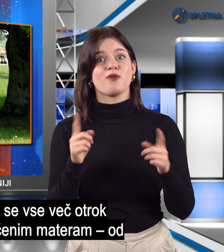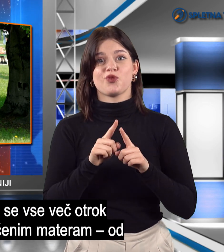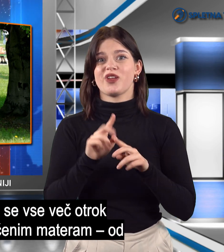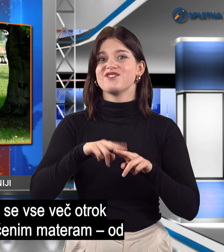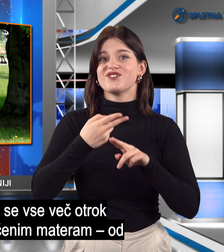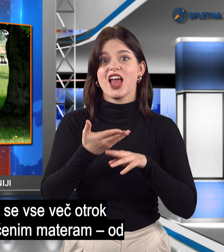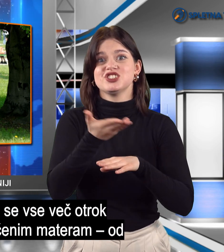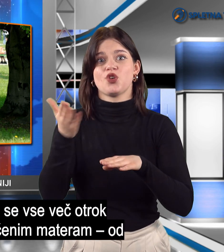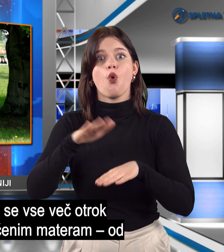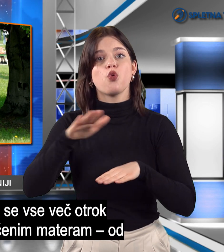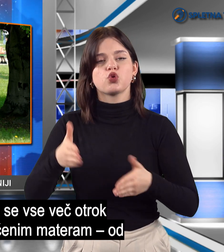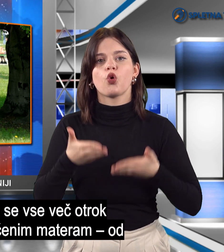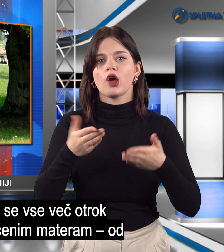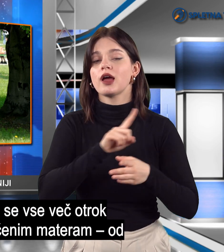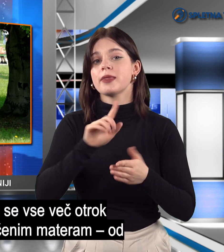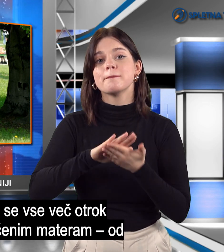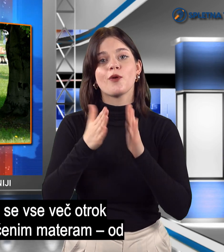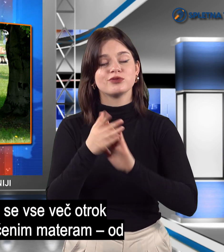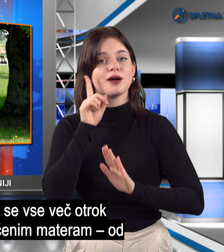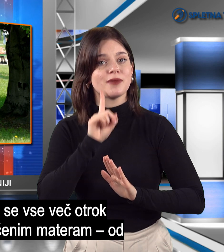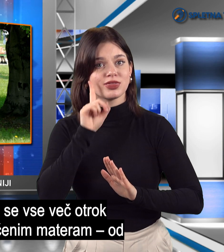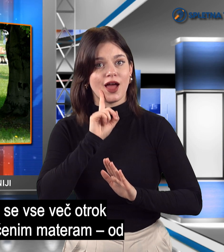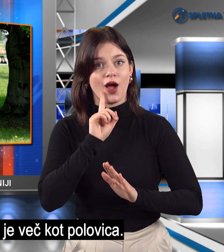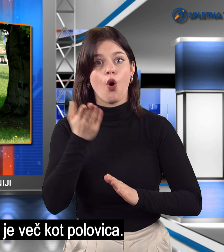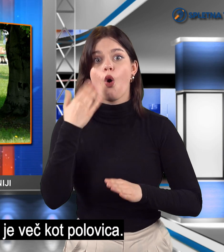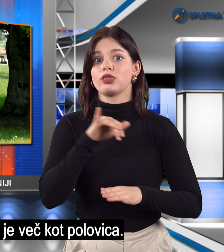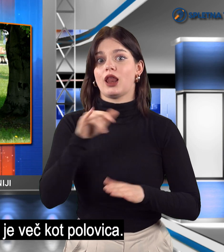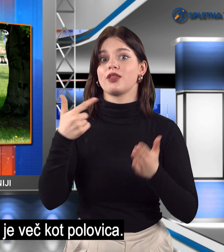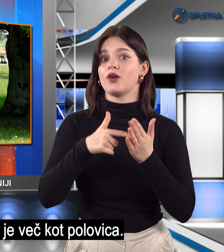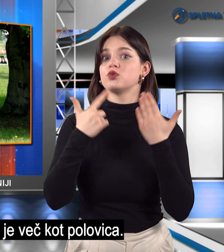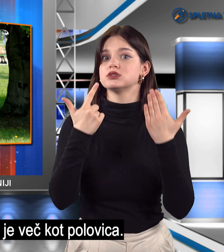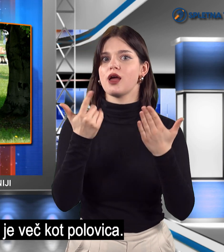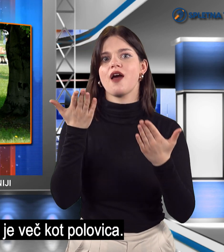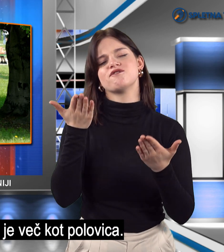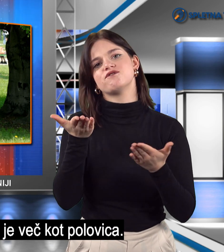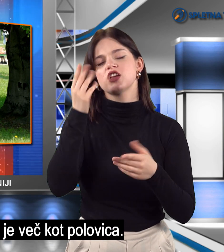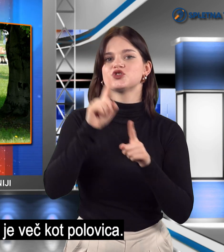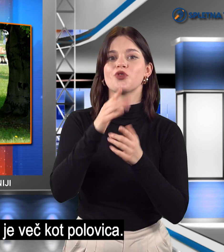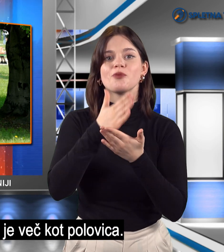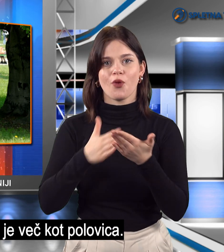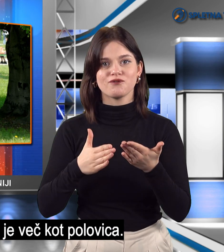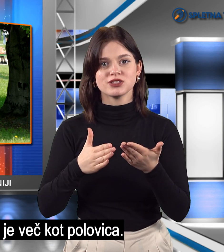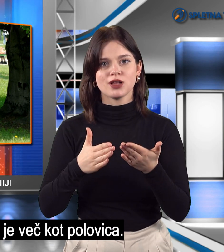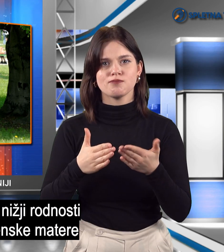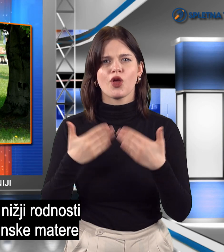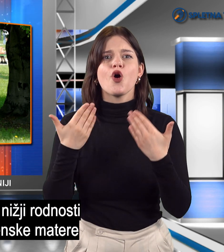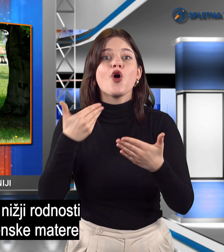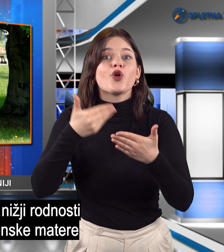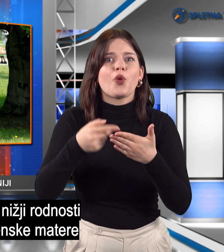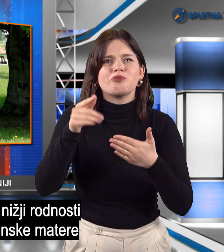doslej. Prav tako se vse več otrok rodi neporočenim materam. Od leta 2007 jih je več kot polovica.